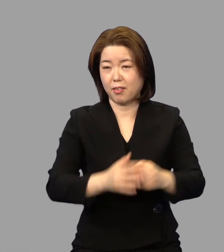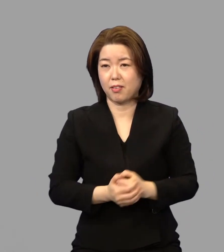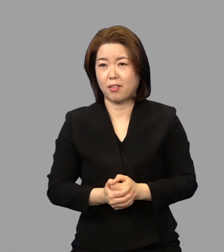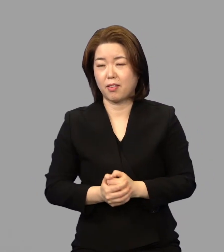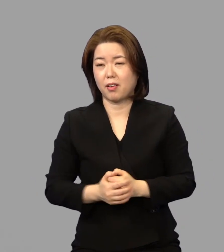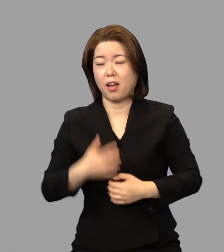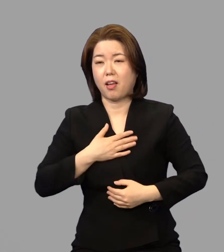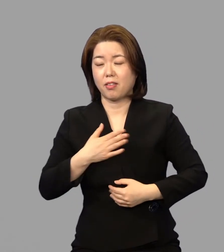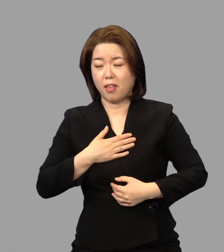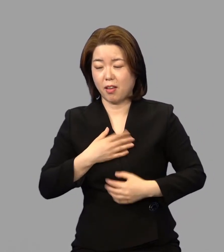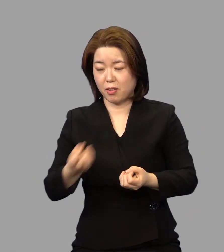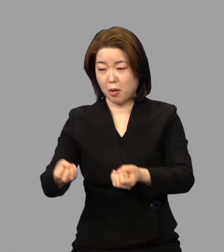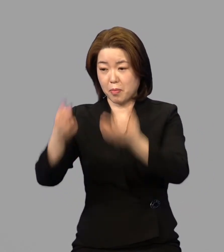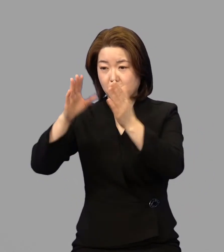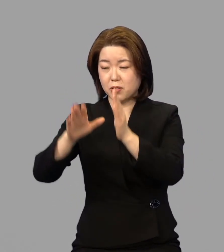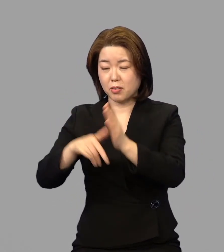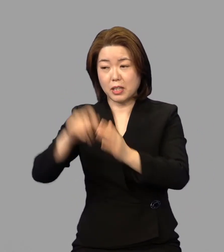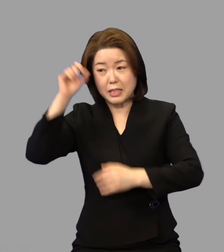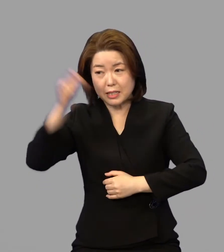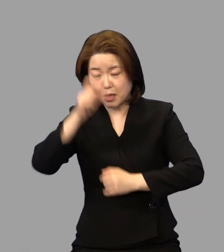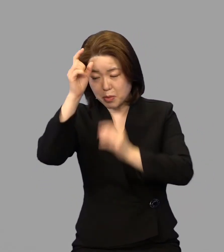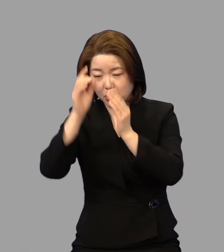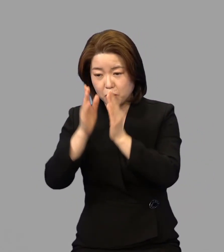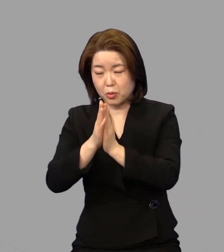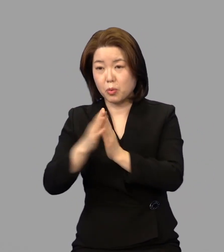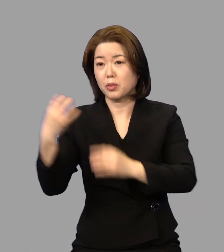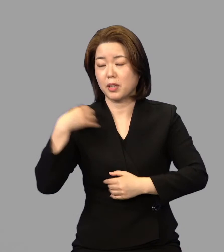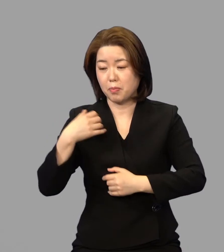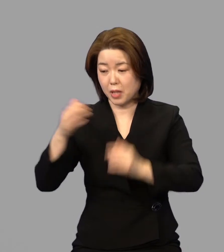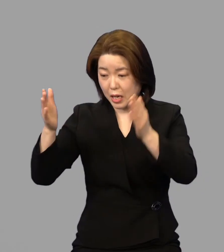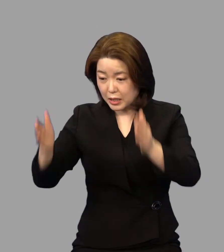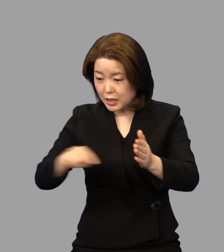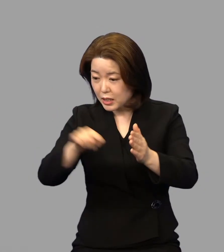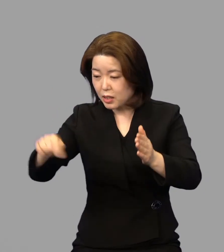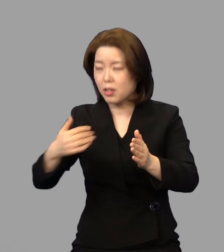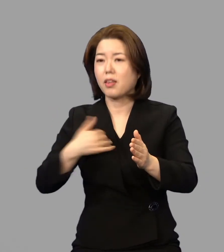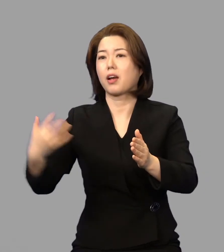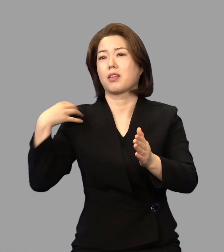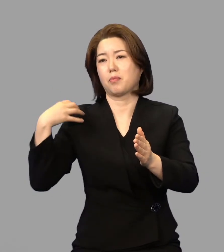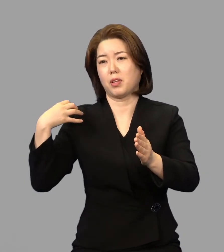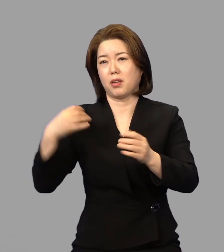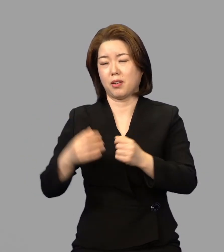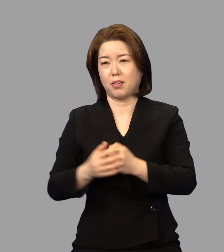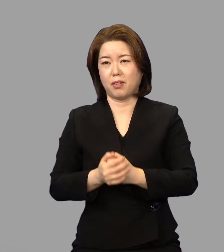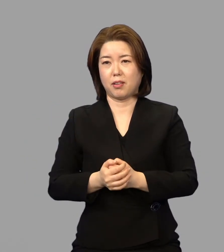명절 기간 새벽기도는 제가 인도했어요. 휴가 한 번 제대로 가지 못했어요.